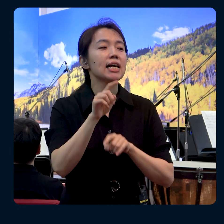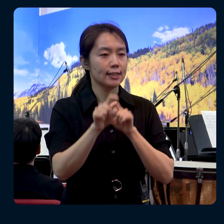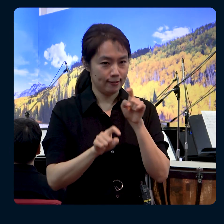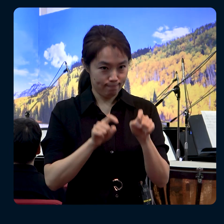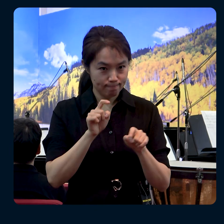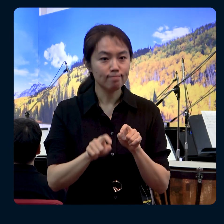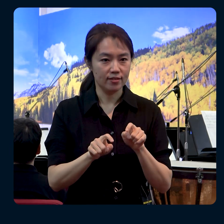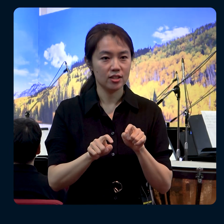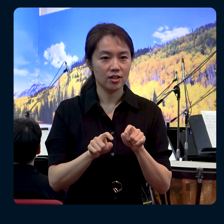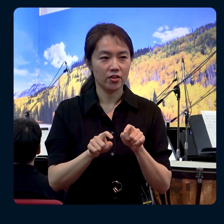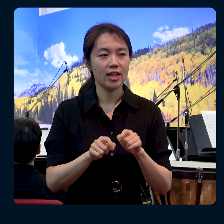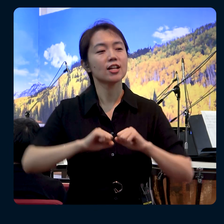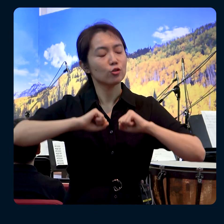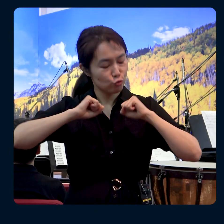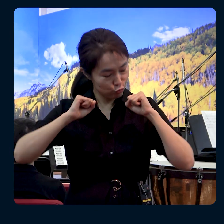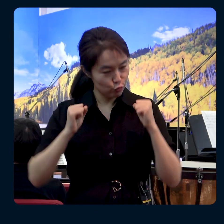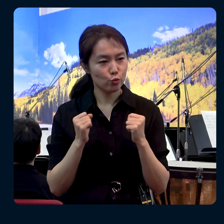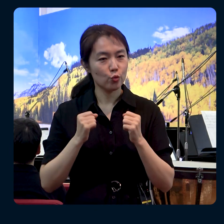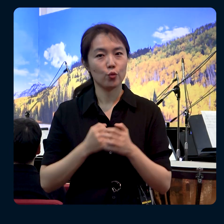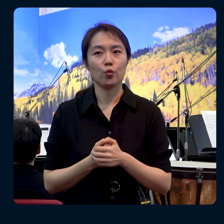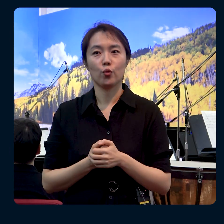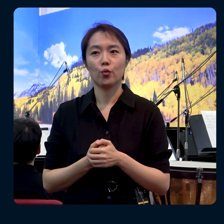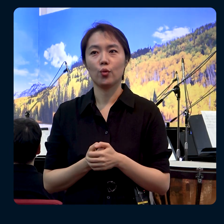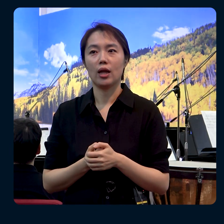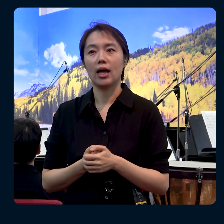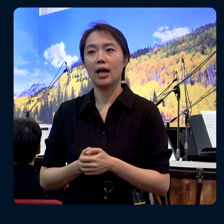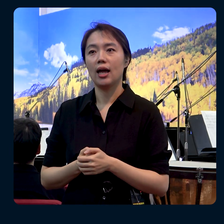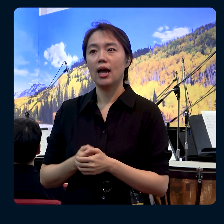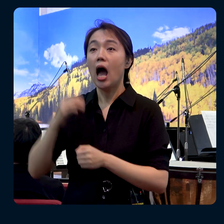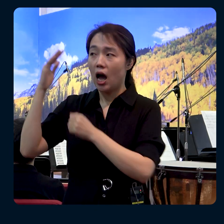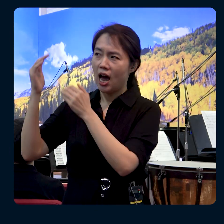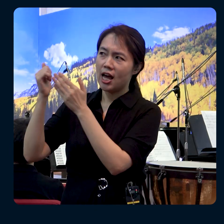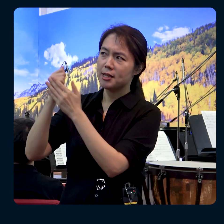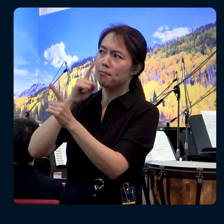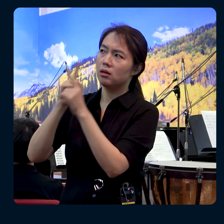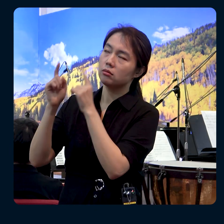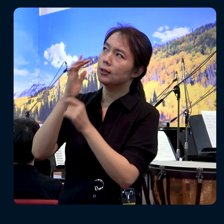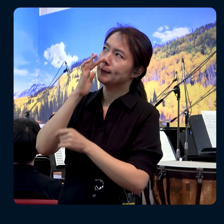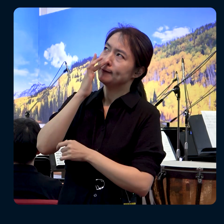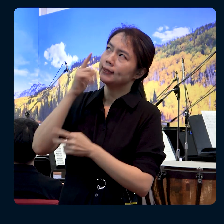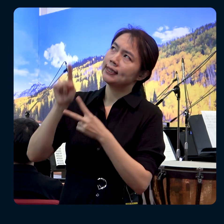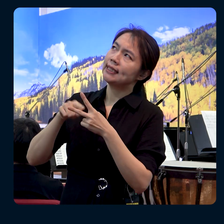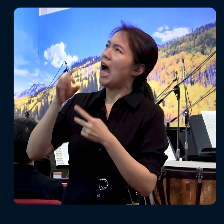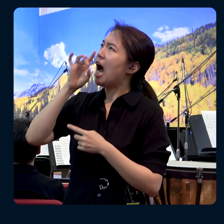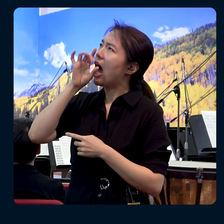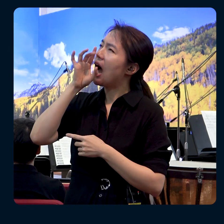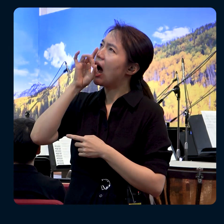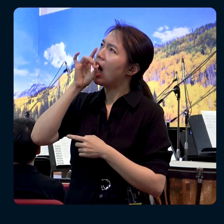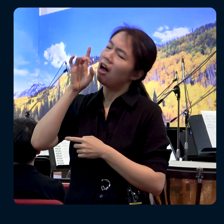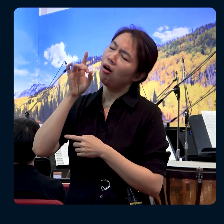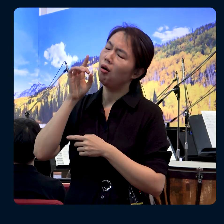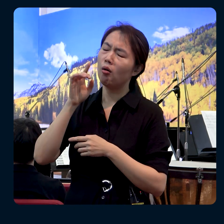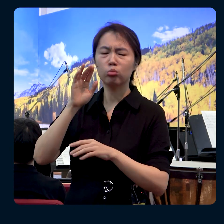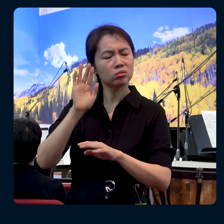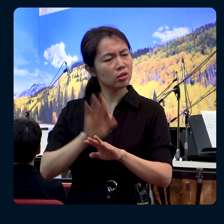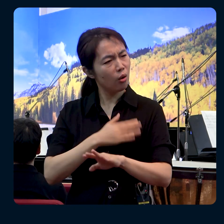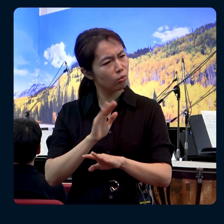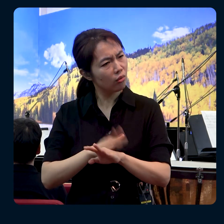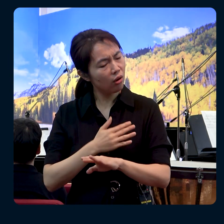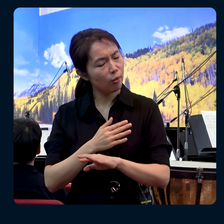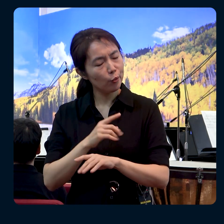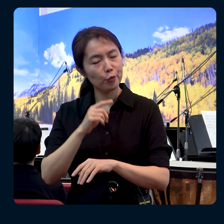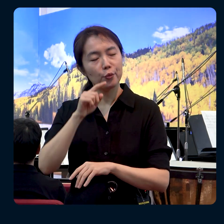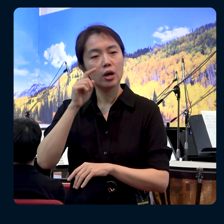추상적인, 현실감 없는 막연한 그런 하나님 말씀을 붙들고 이렇게